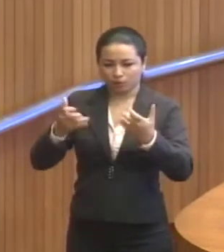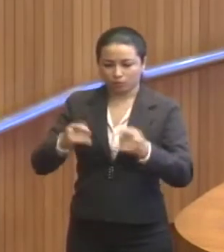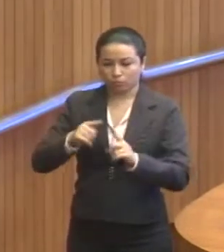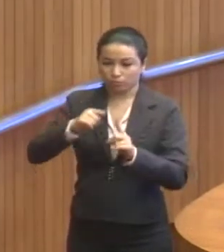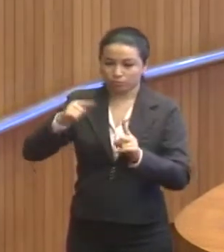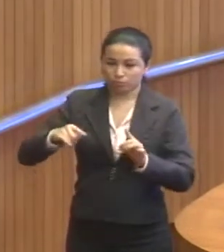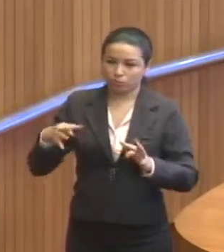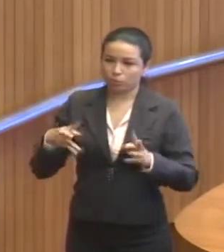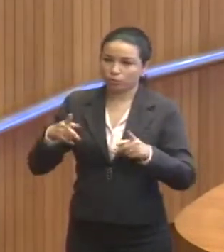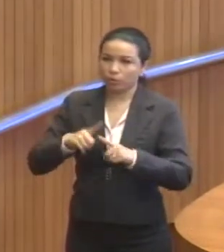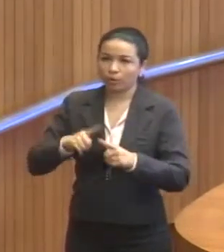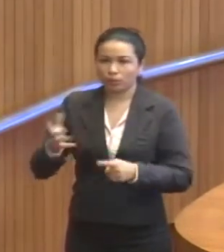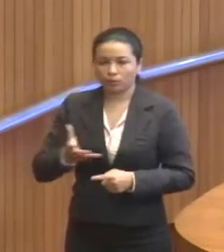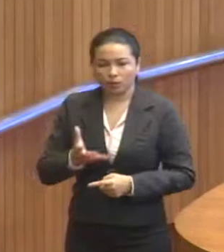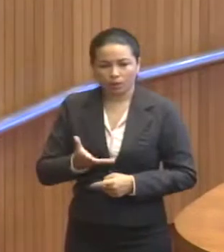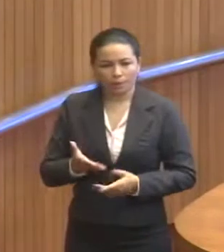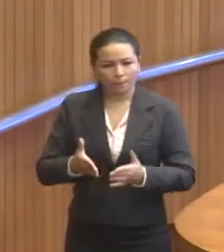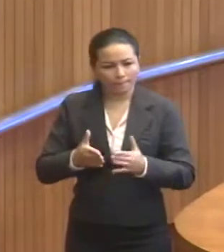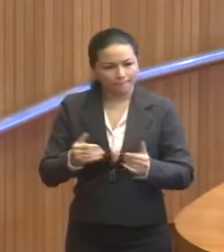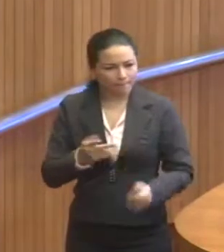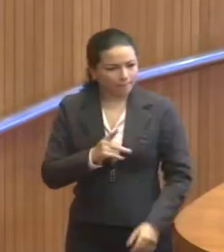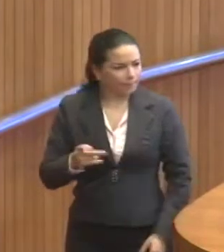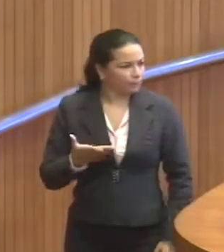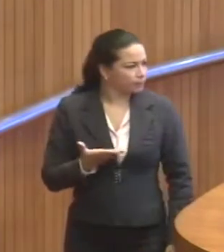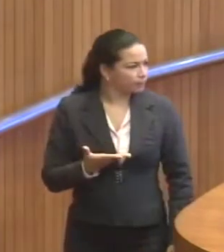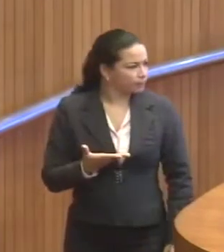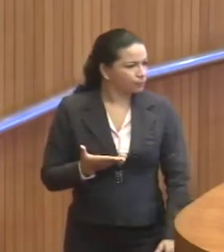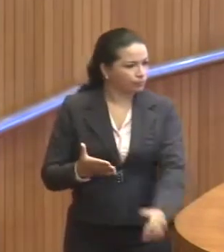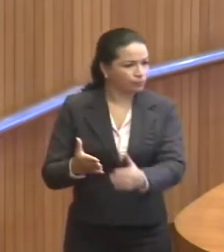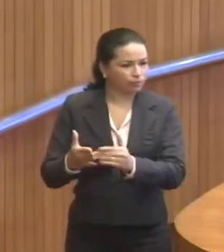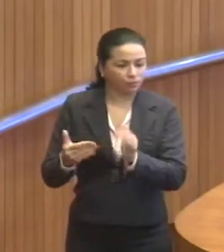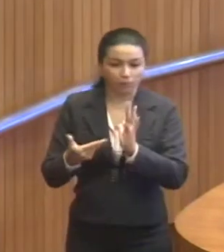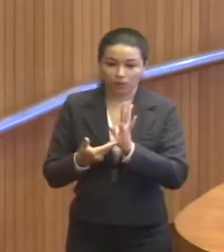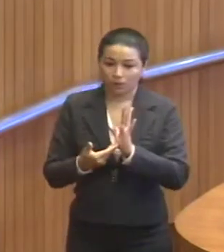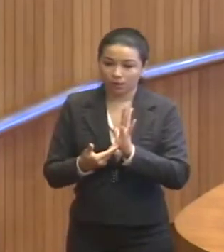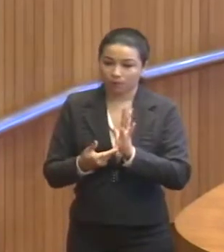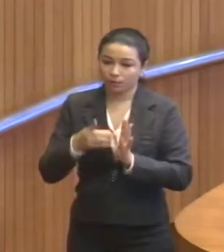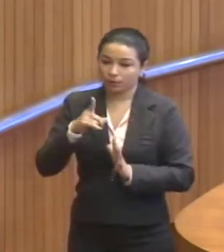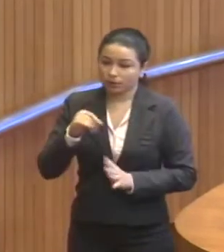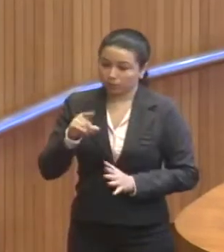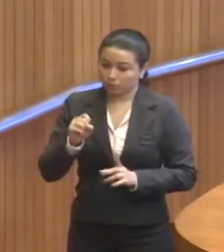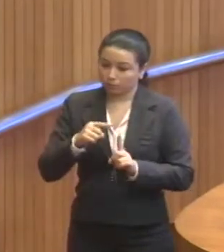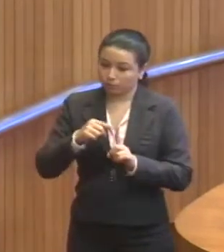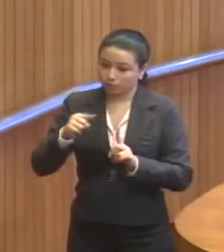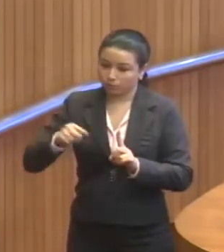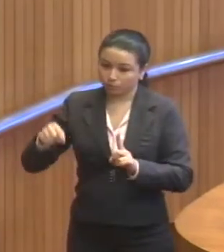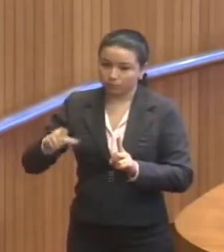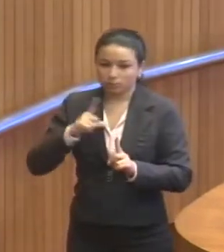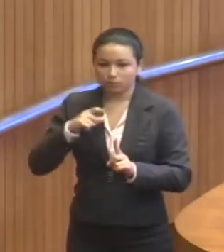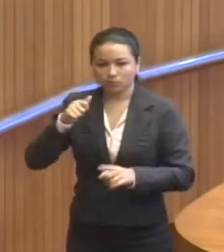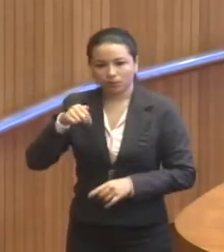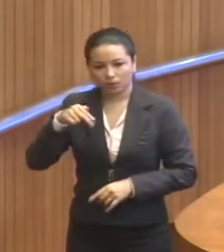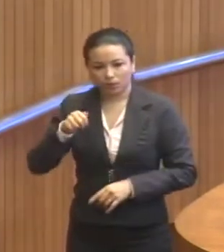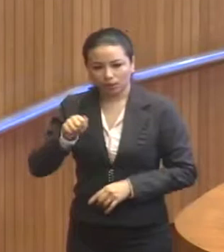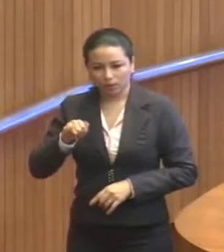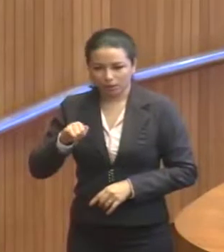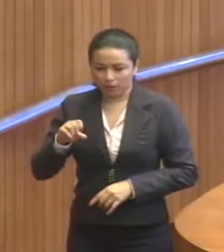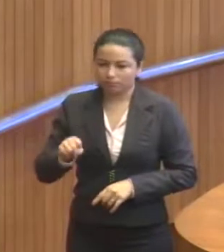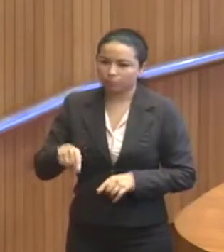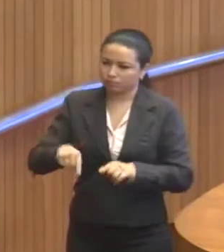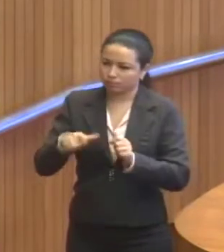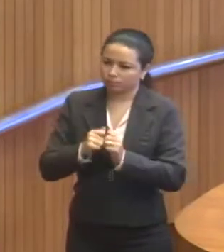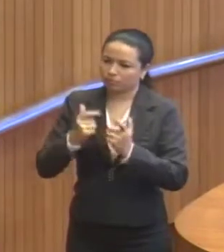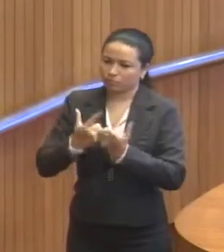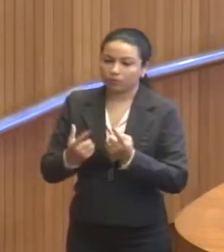números, mas eu queria passar e vou pedir, presidente, esse requerimento para que esses dados constem nos anais desta